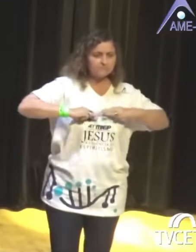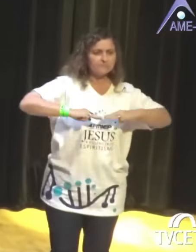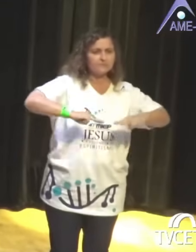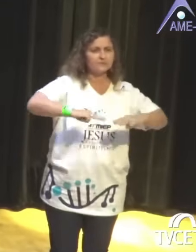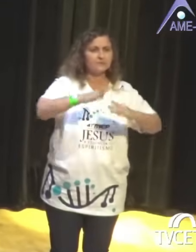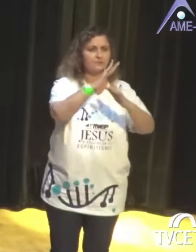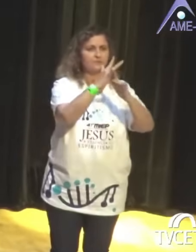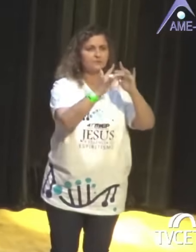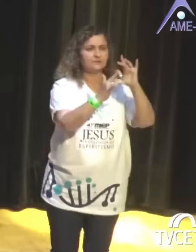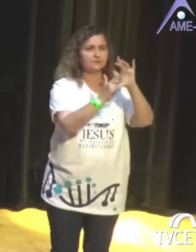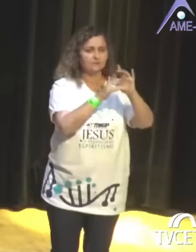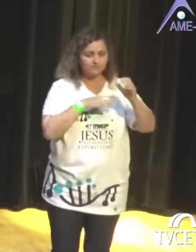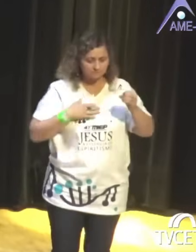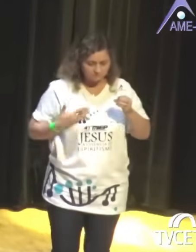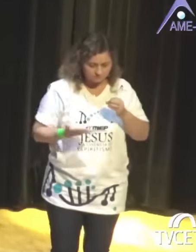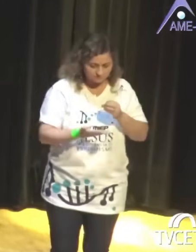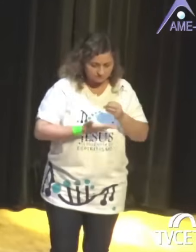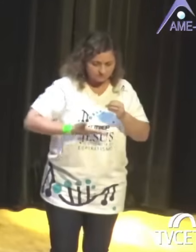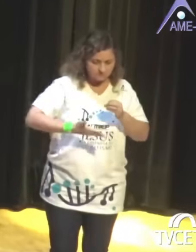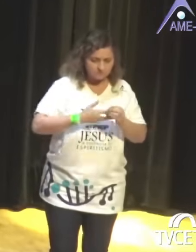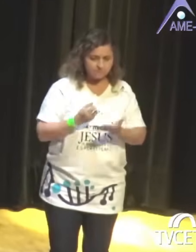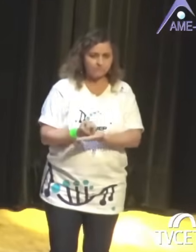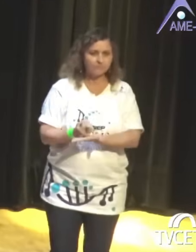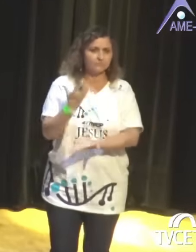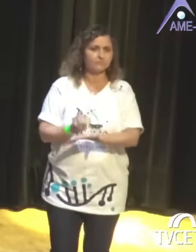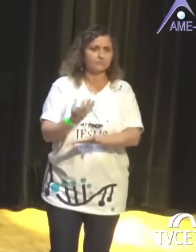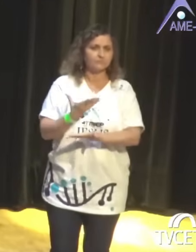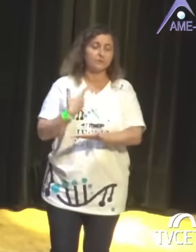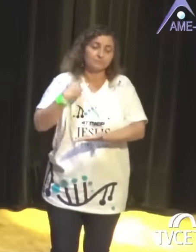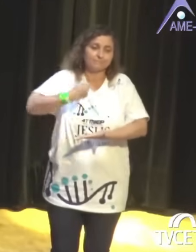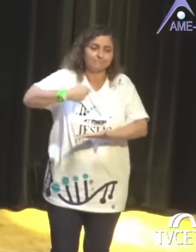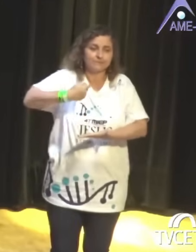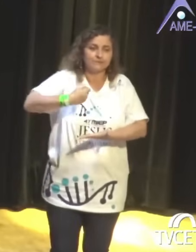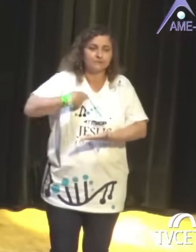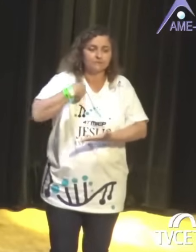espírita eu gostaria de fazer uma